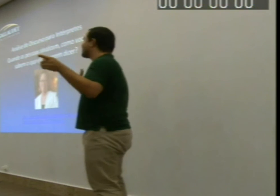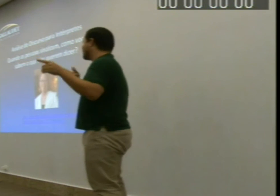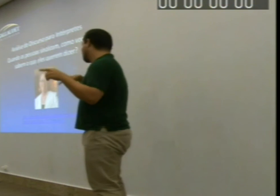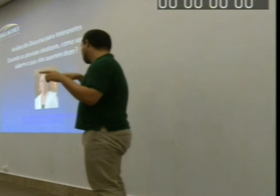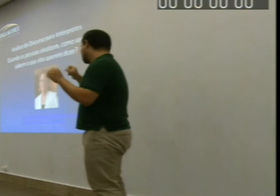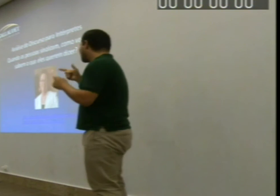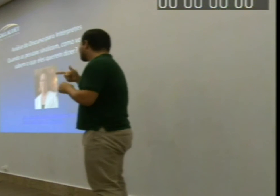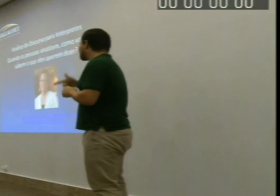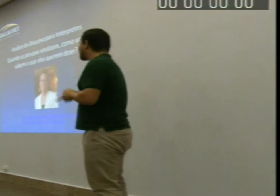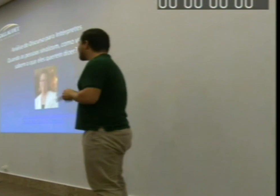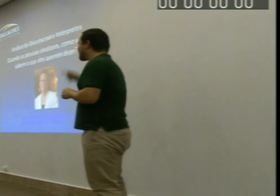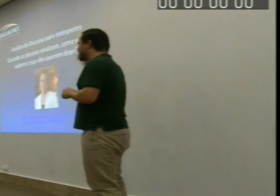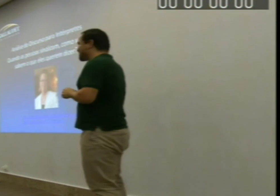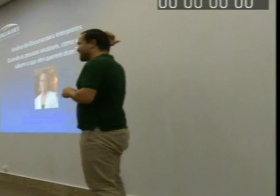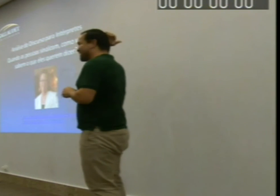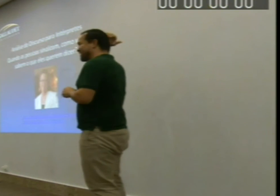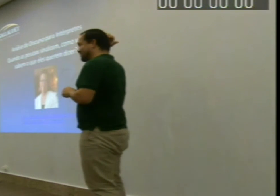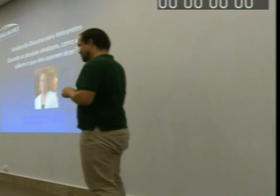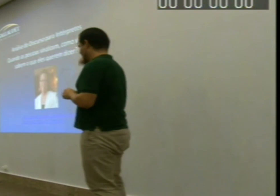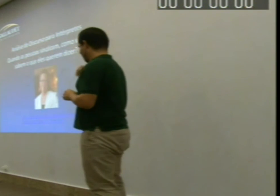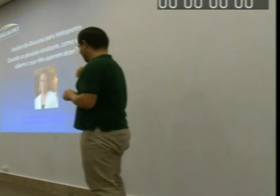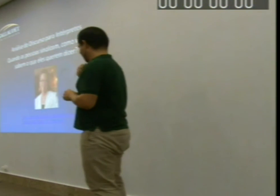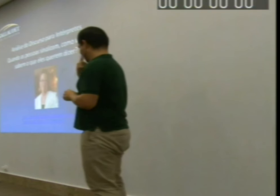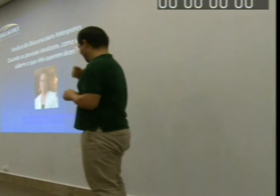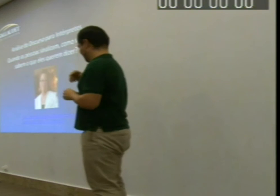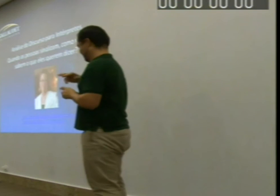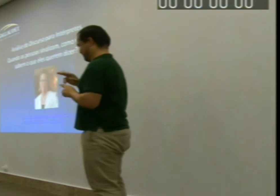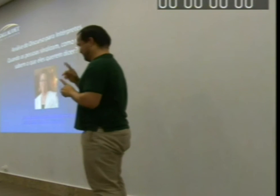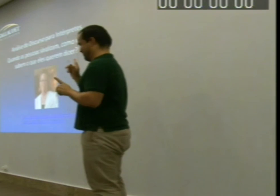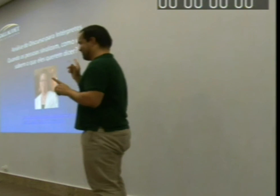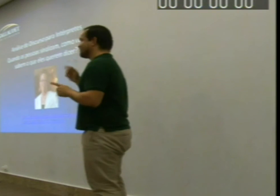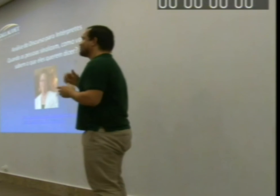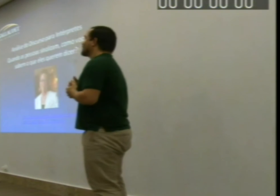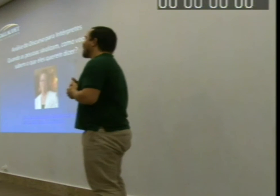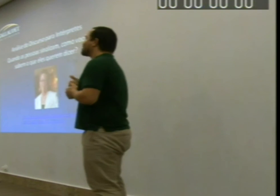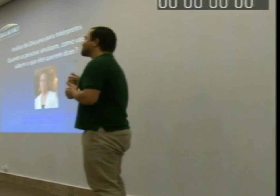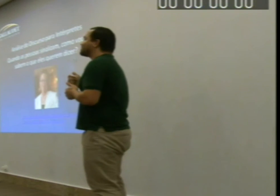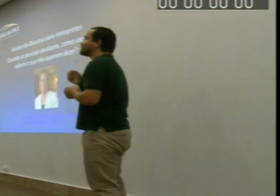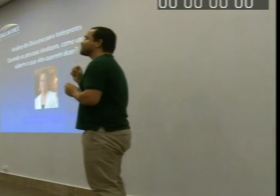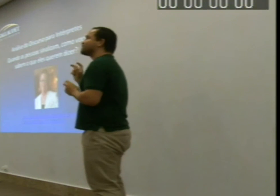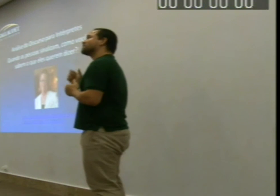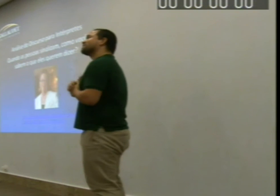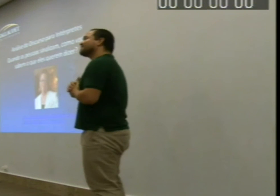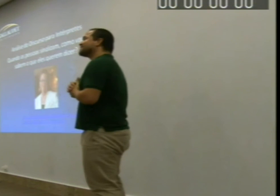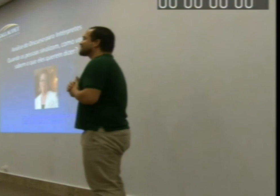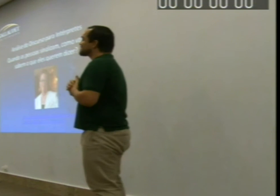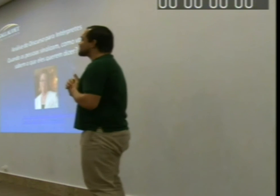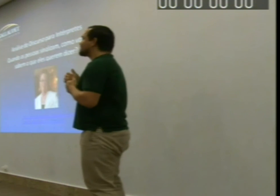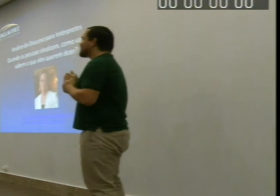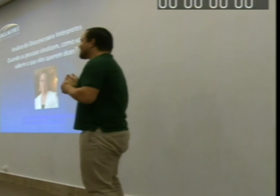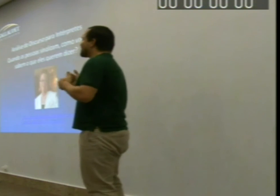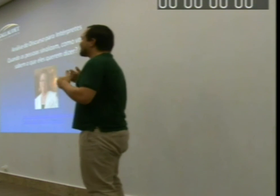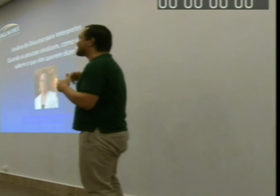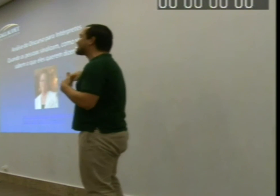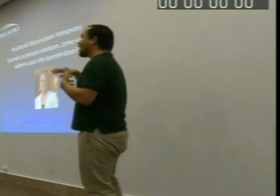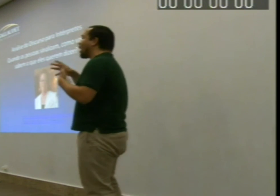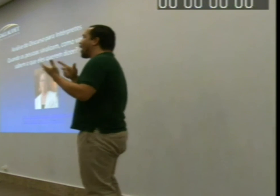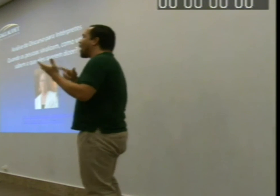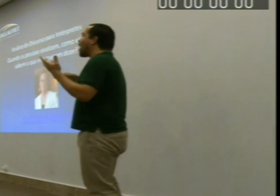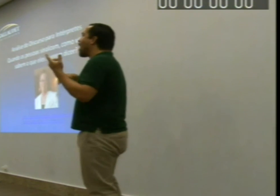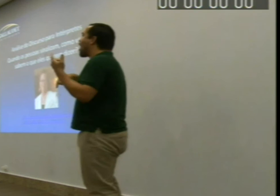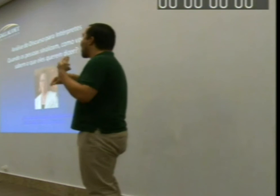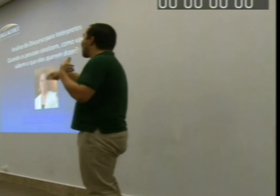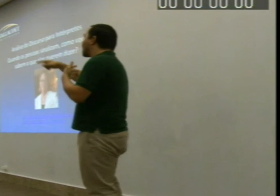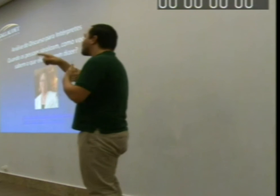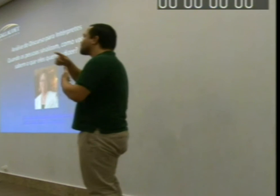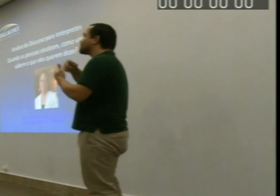né é vocês podem repetir ah eu vi a expressão dela então parece que ela não gostou né e